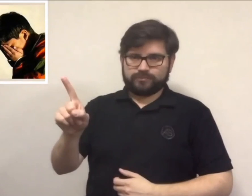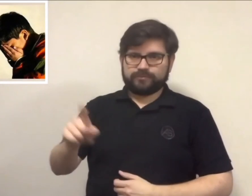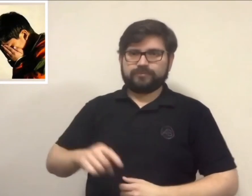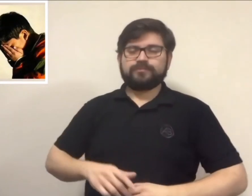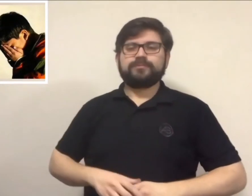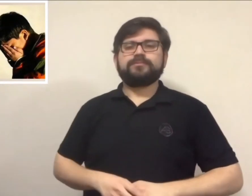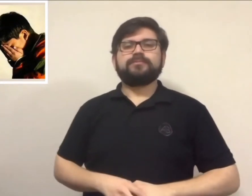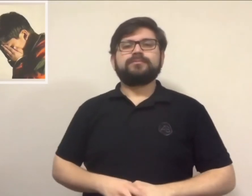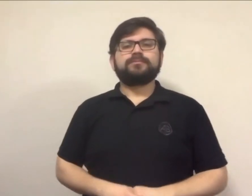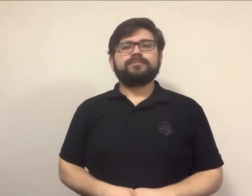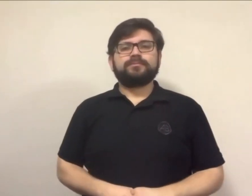discriminación.